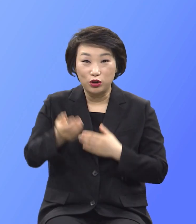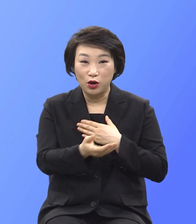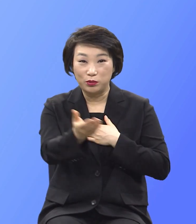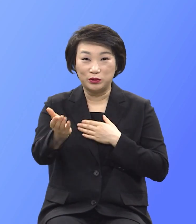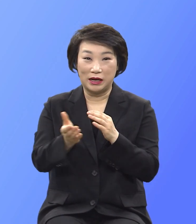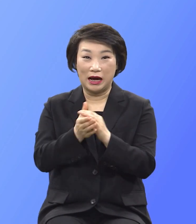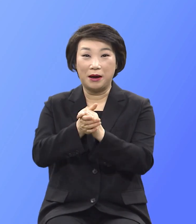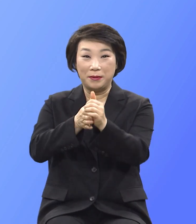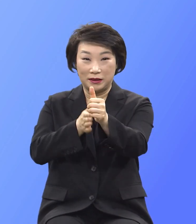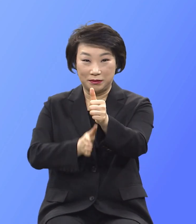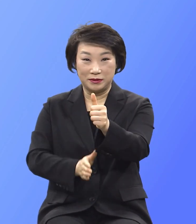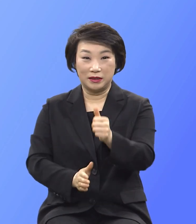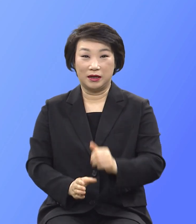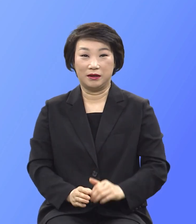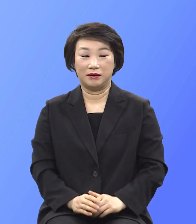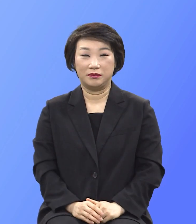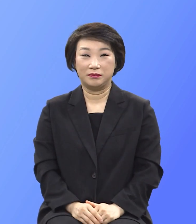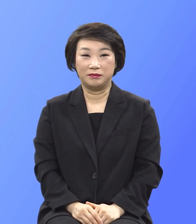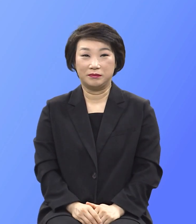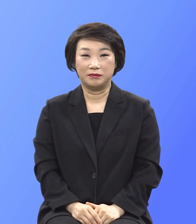인정하시면 아멘 합시다.